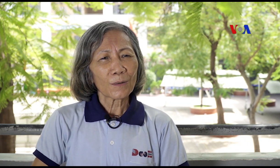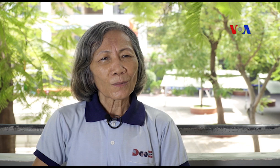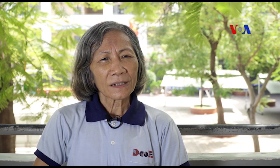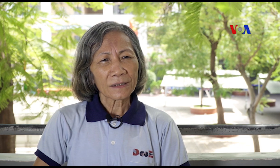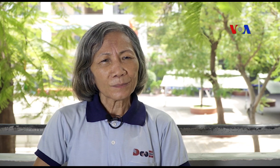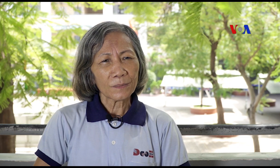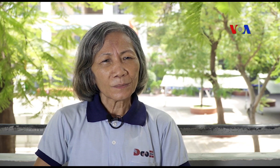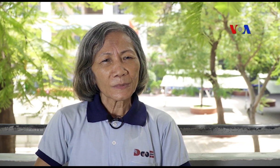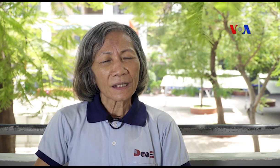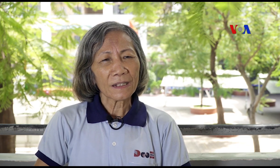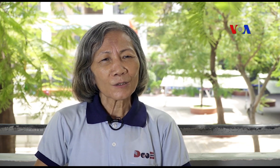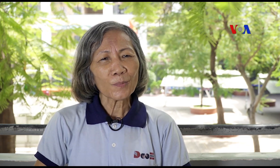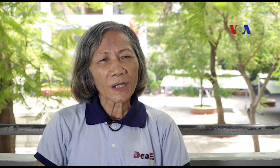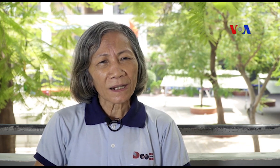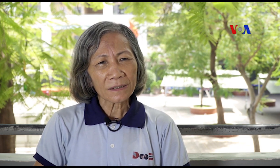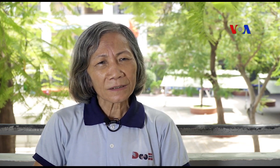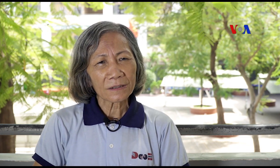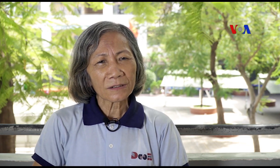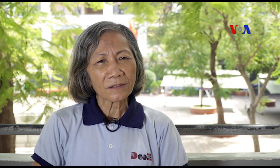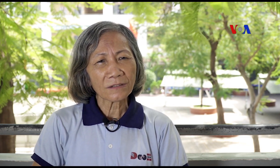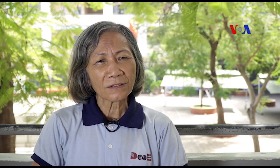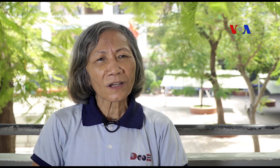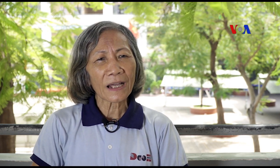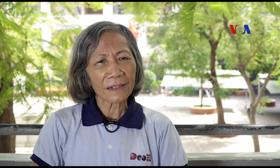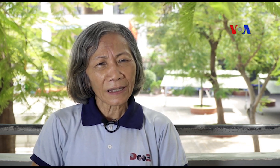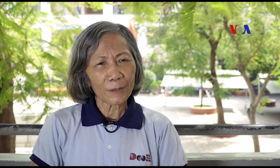quan tâm để giúp đỡ cho các em.